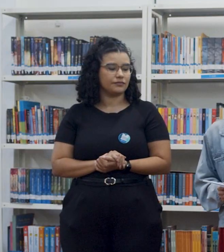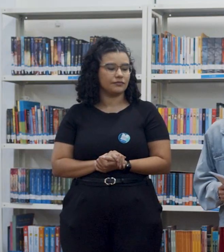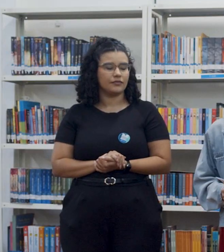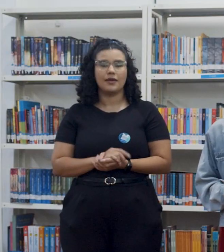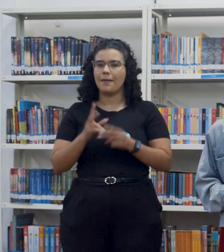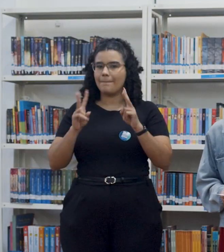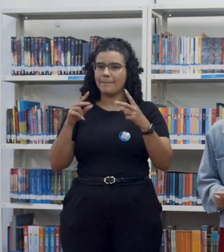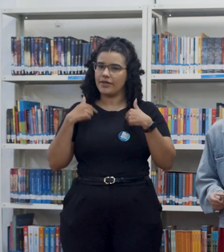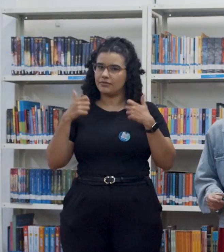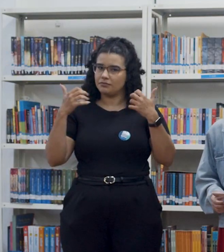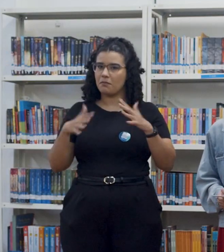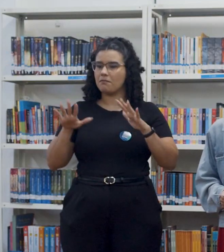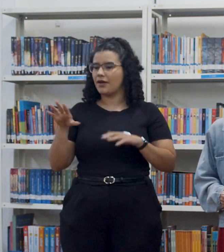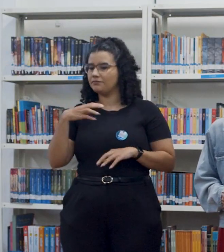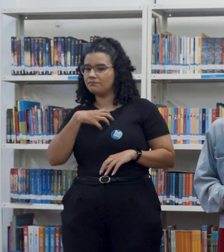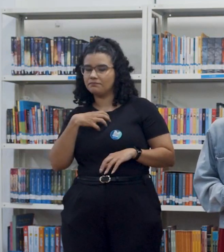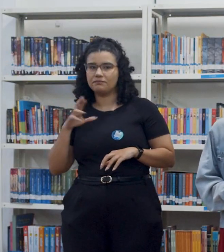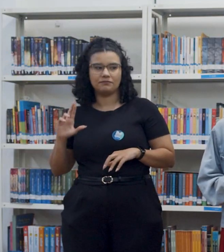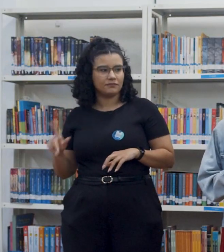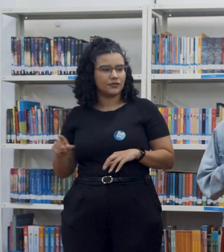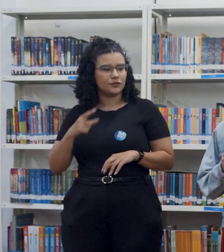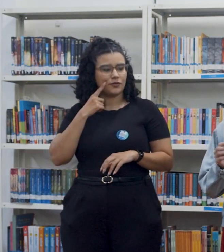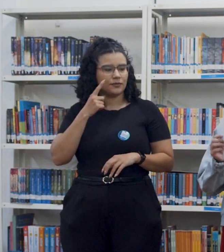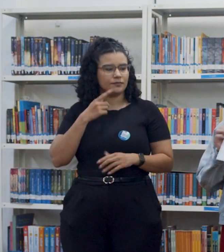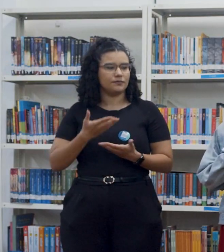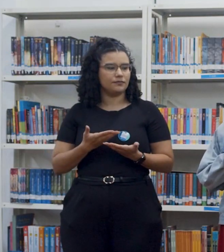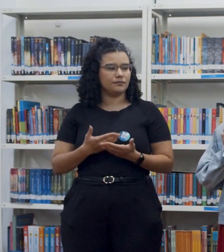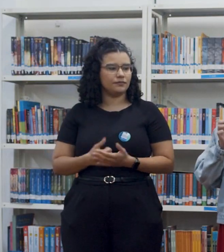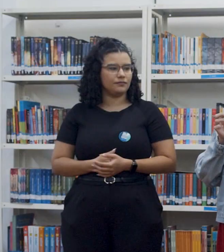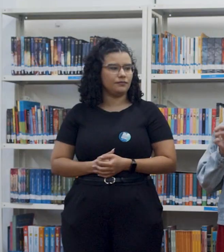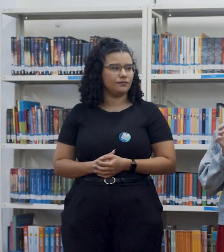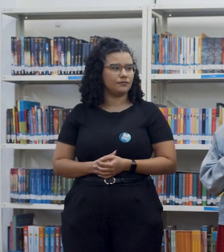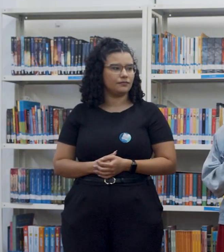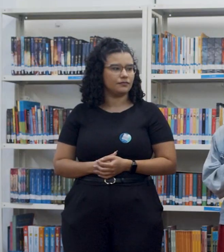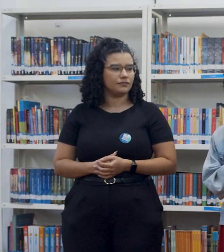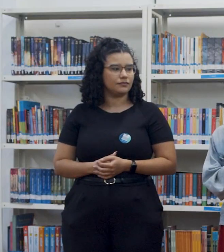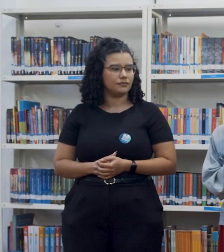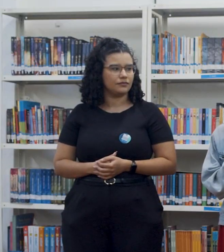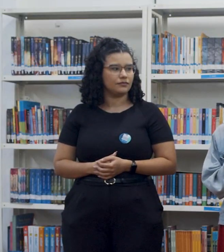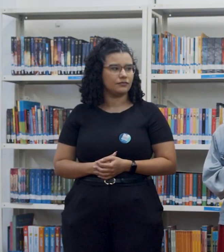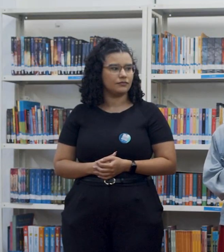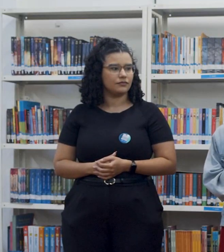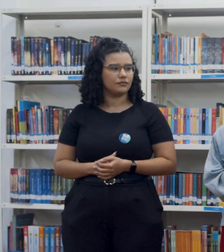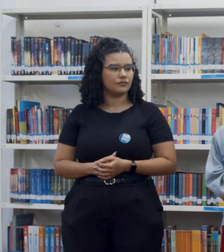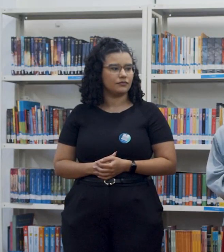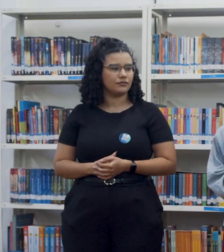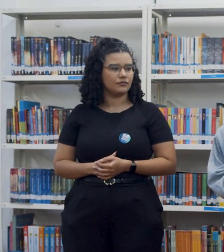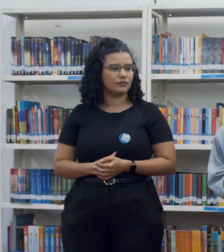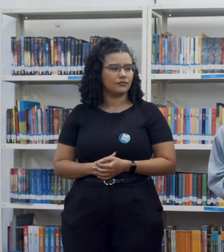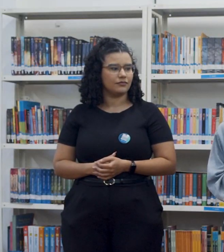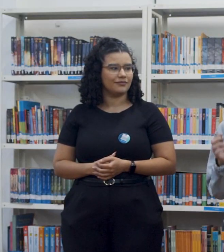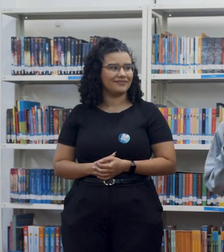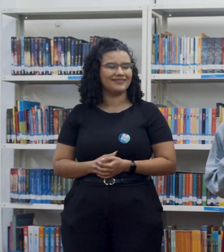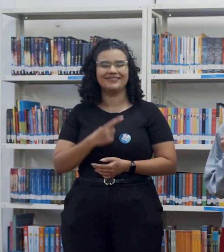explicação que eu dei, totalmente diferentes. Mostra. Elas erguem os trabalhos na altura do peito. Esse. Isso ainda coloquei uma